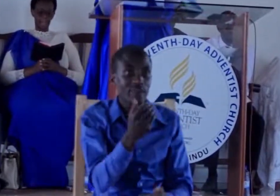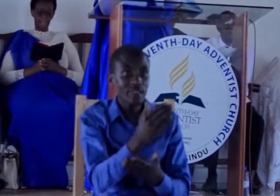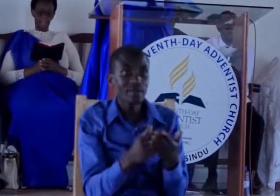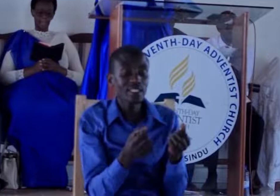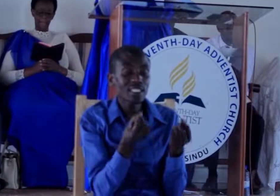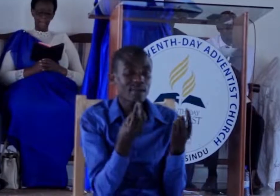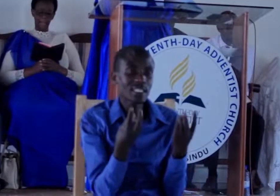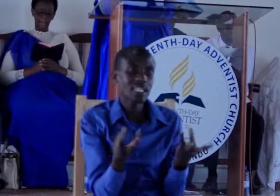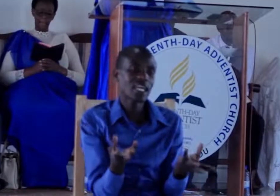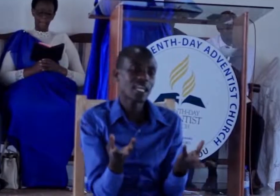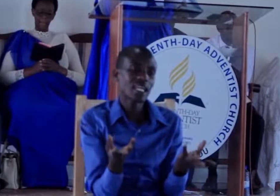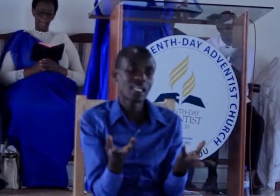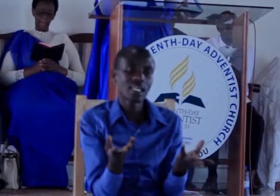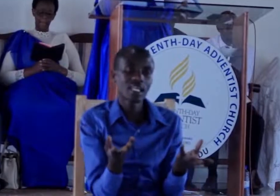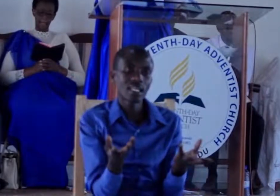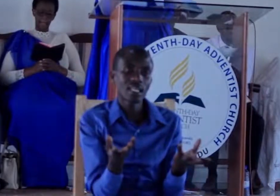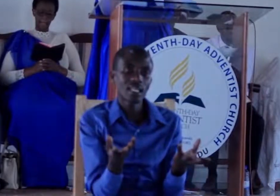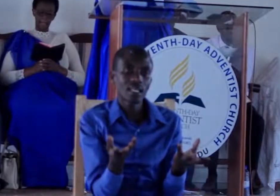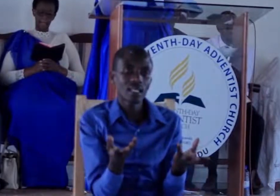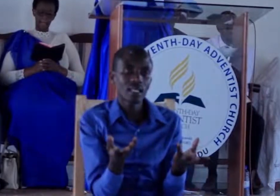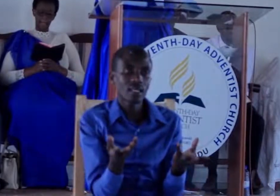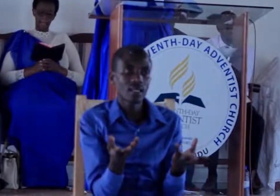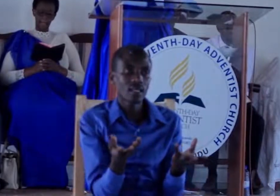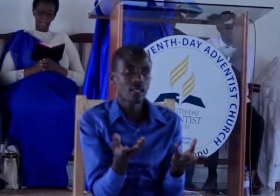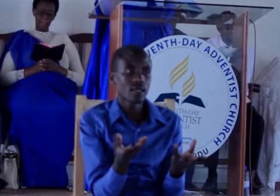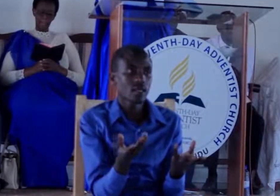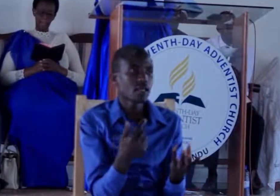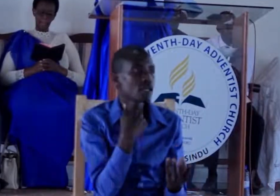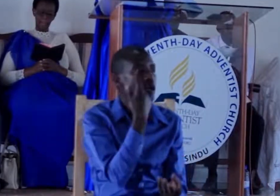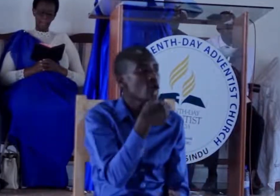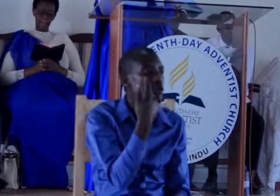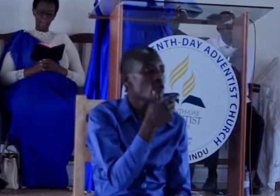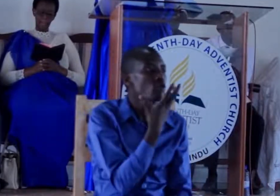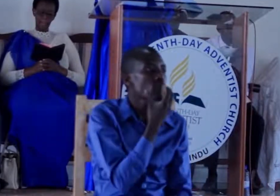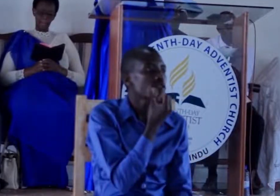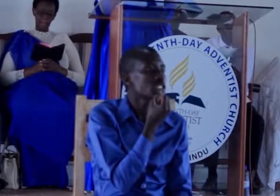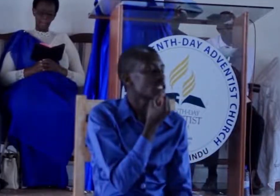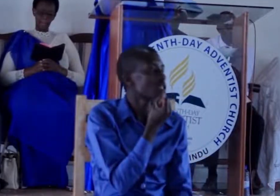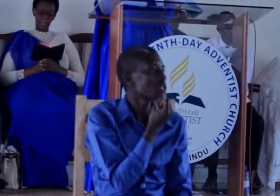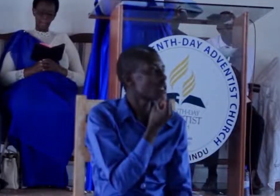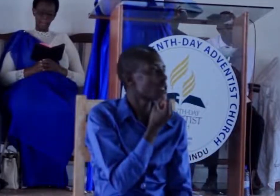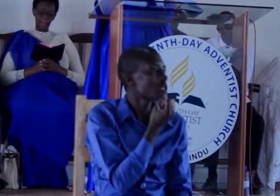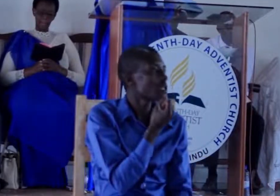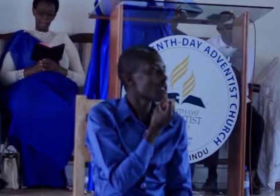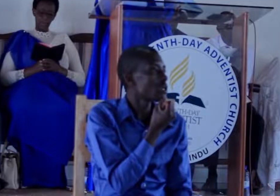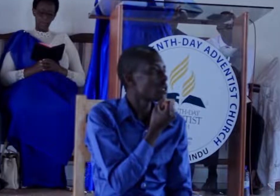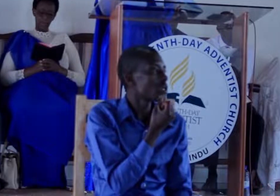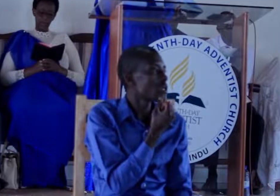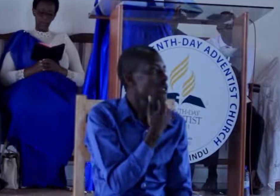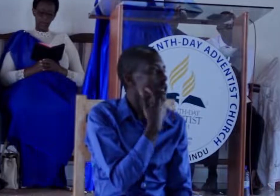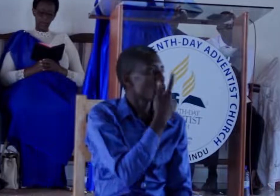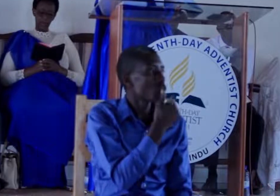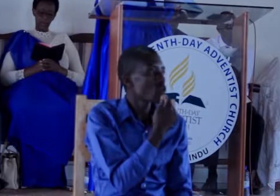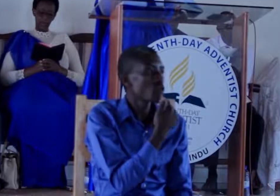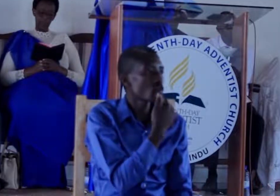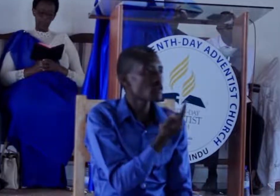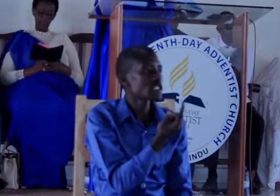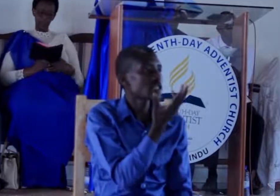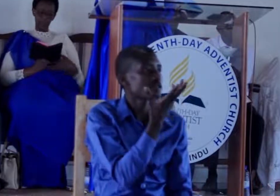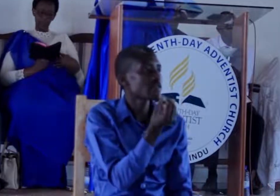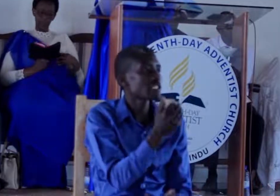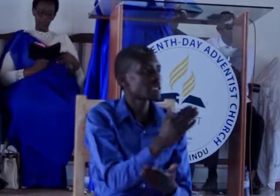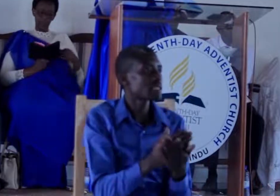Eh? Ariko utubwiye bine hano icyo yabonye, wadufashe ibyo bice bine ukabitubwira, biri muri inyubako y'urusengero.